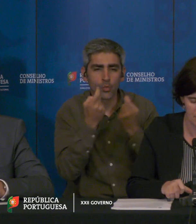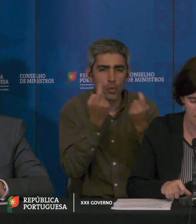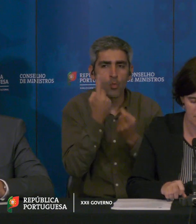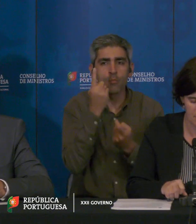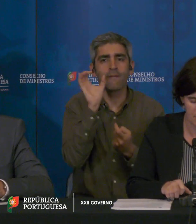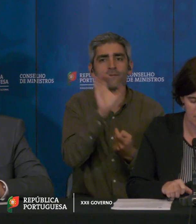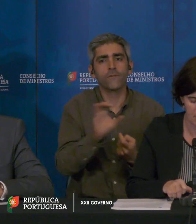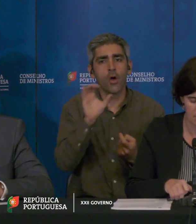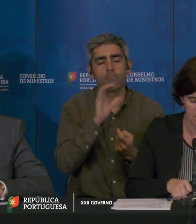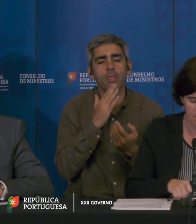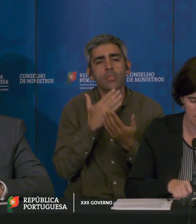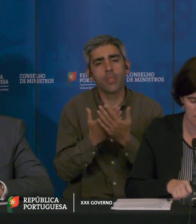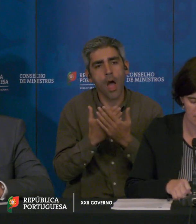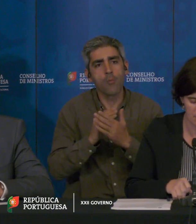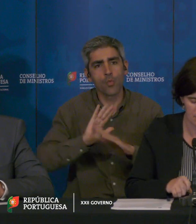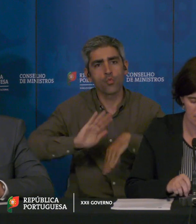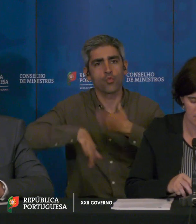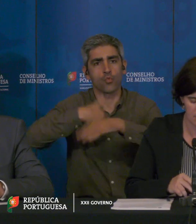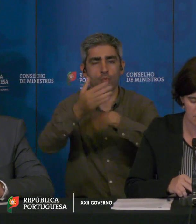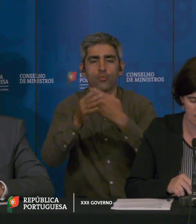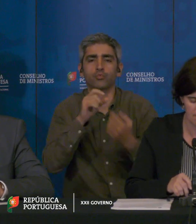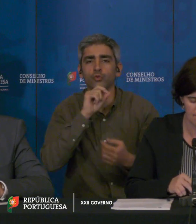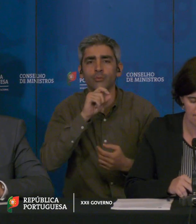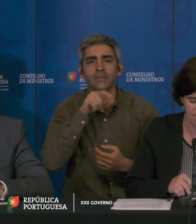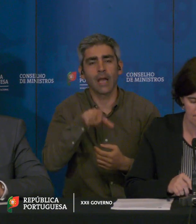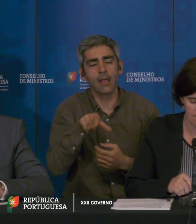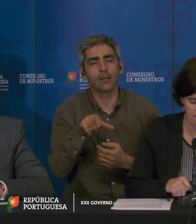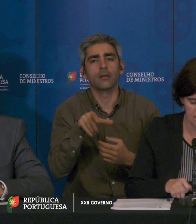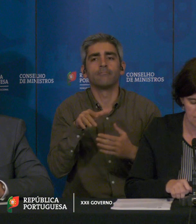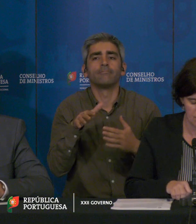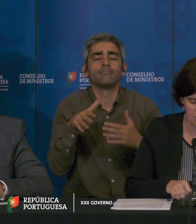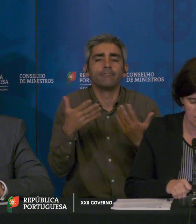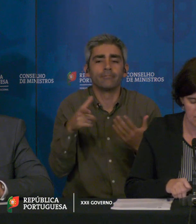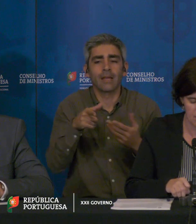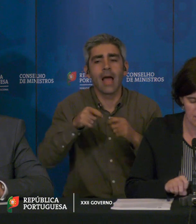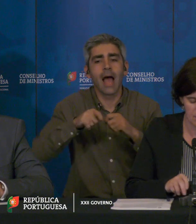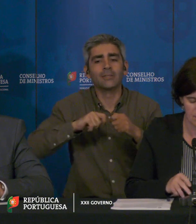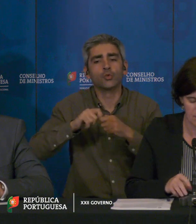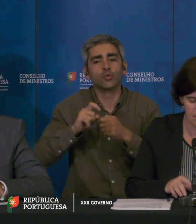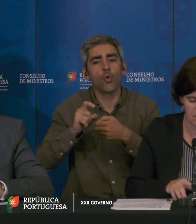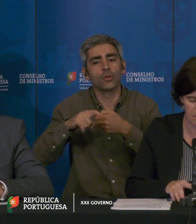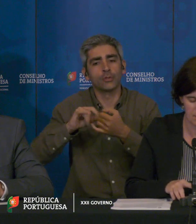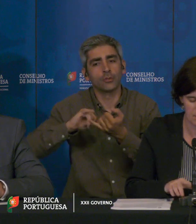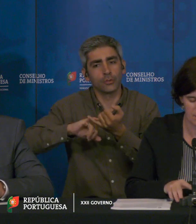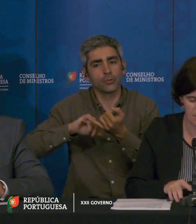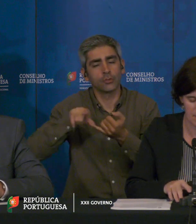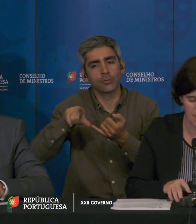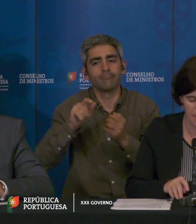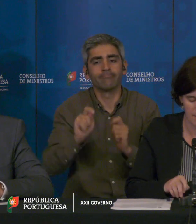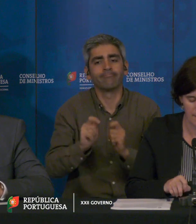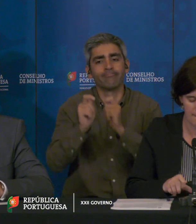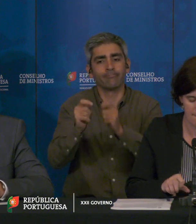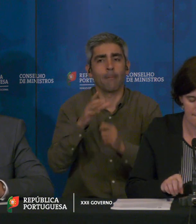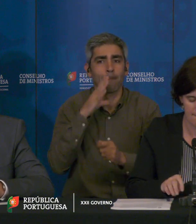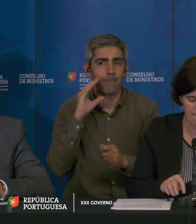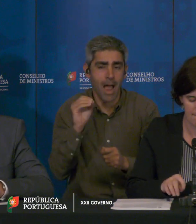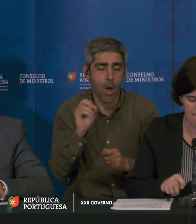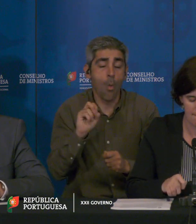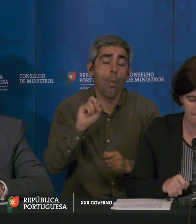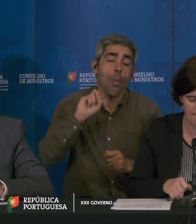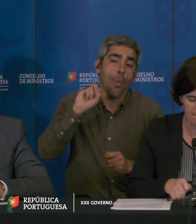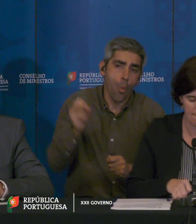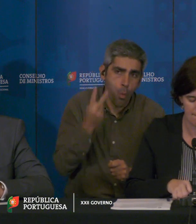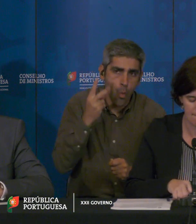de viabilizar a possibilidade de estas ações serem entregues aos bancos ou, por outra